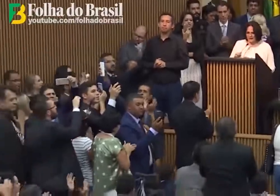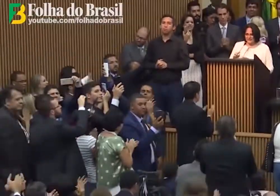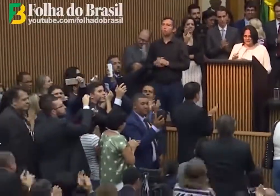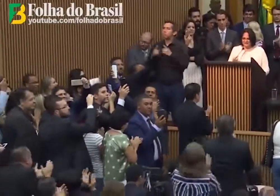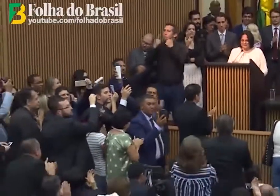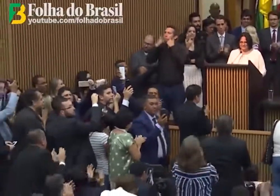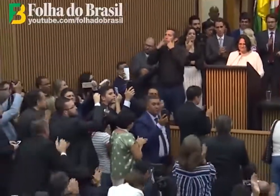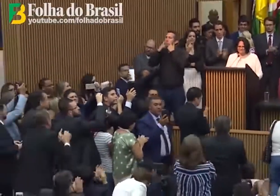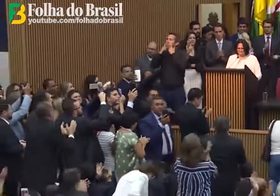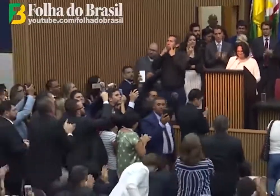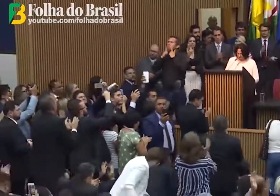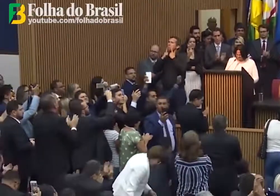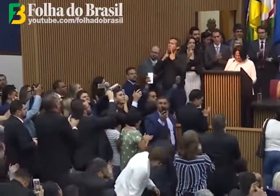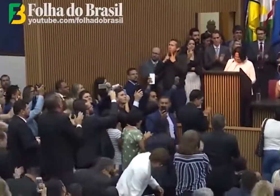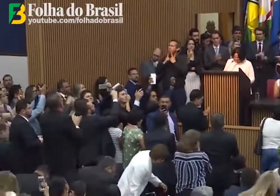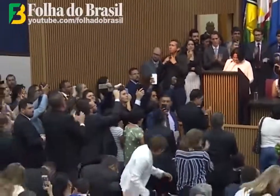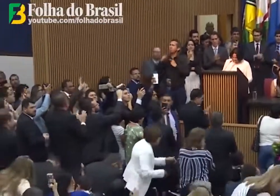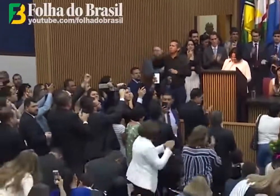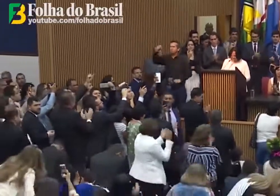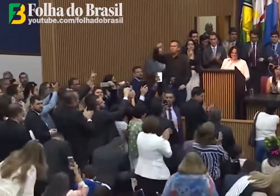Chorei.